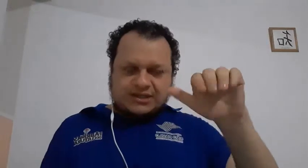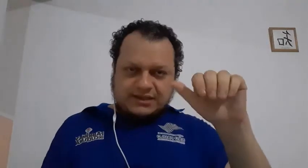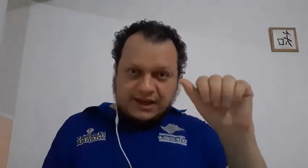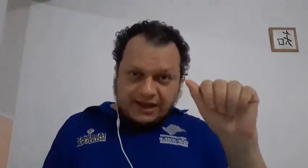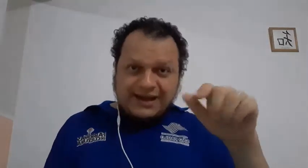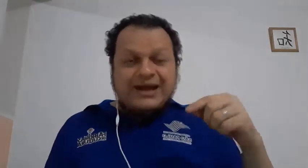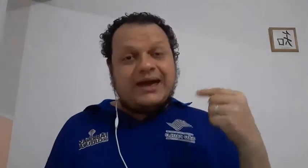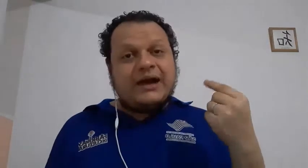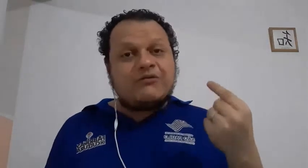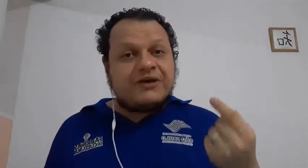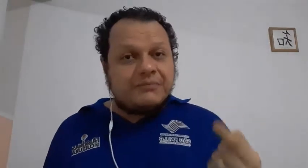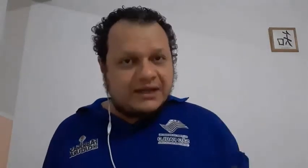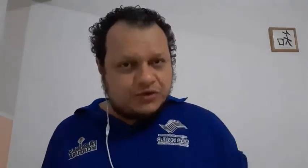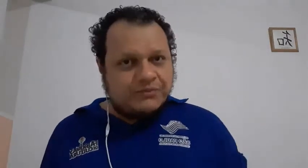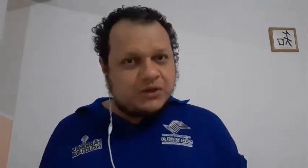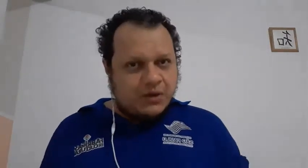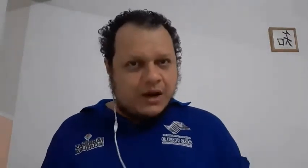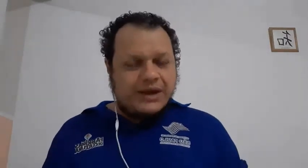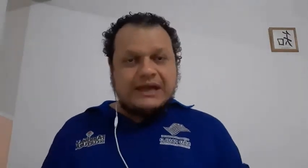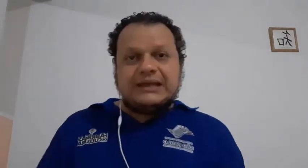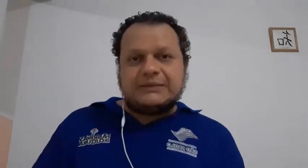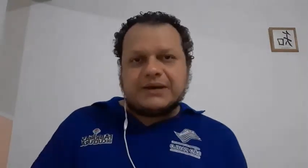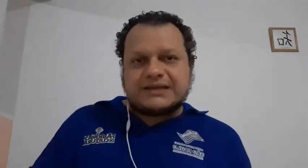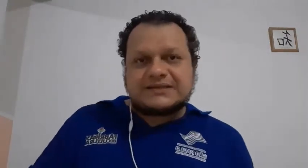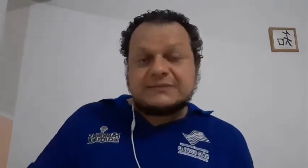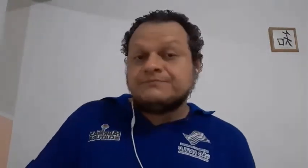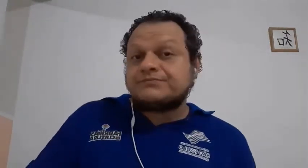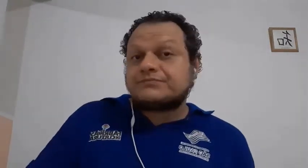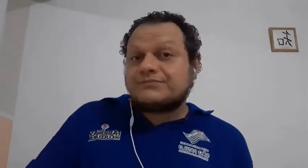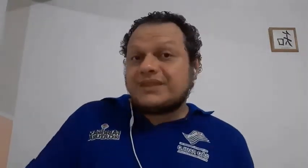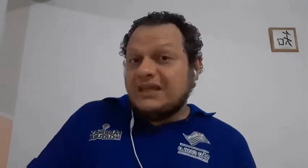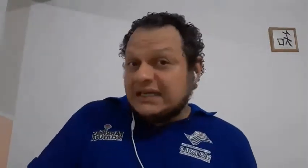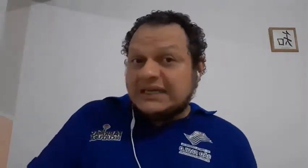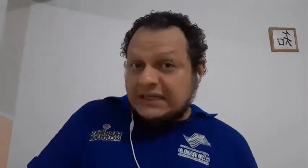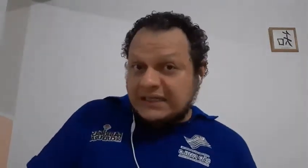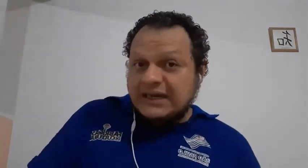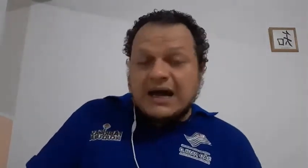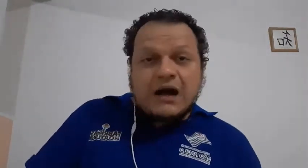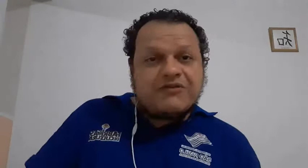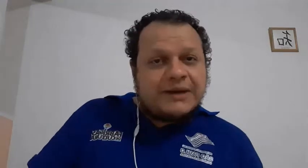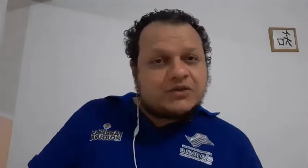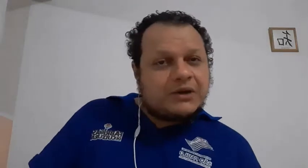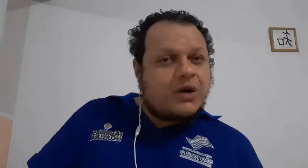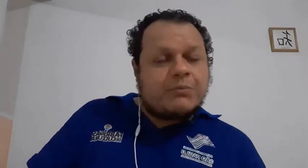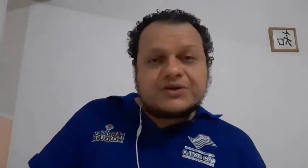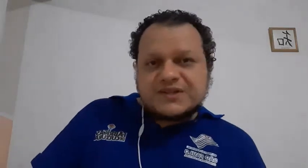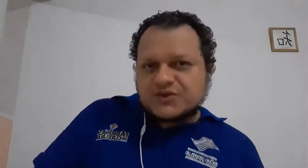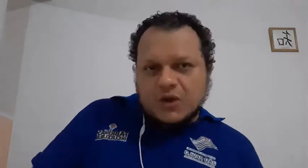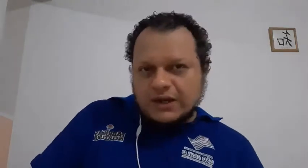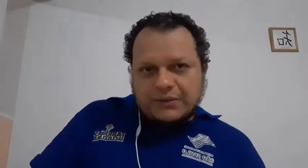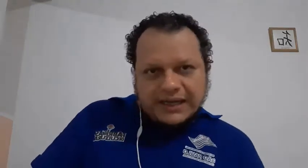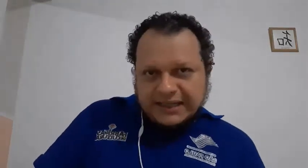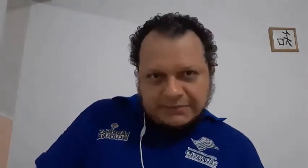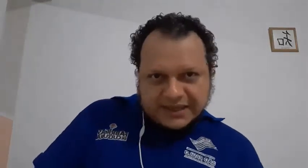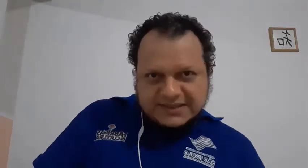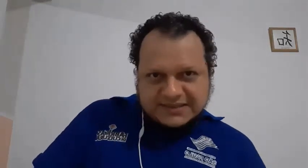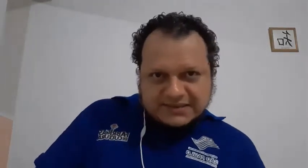Datilologia é alfabeto manual em Libras. E que alfabeto manual por si só não é Libras, tá?